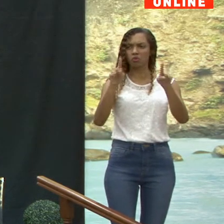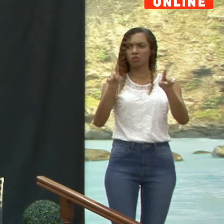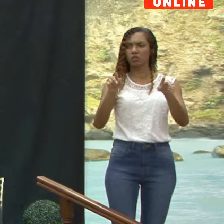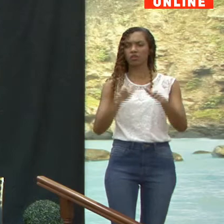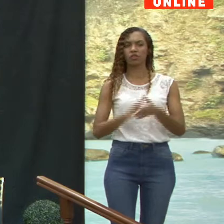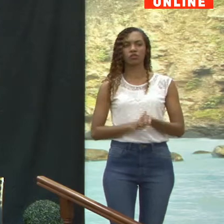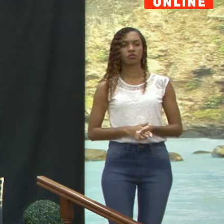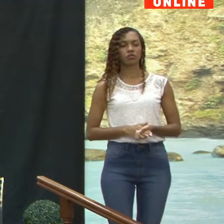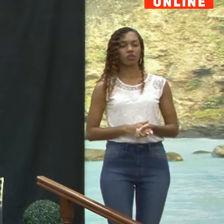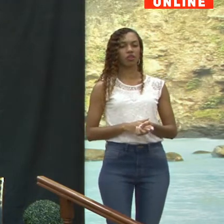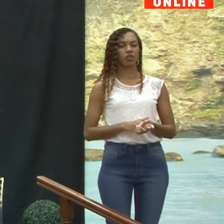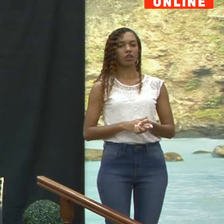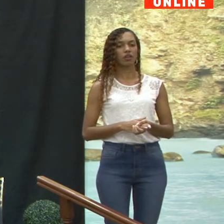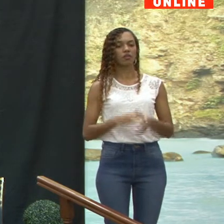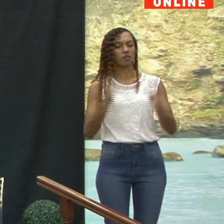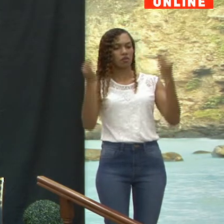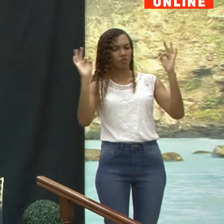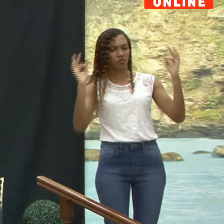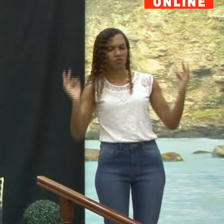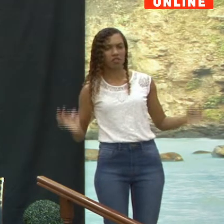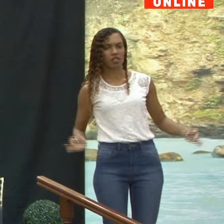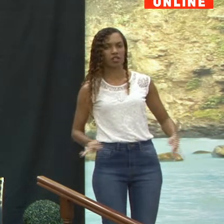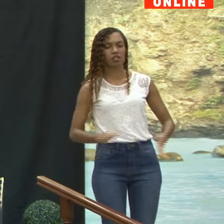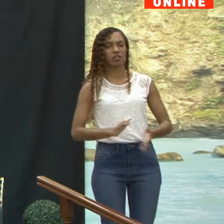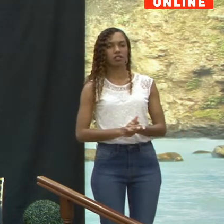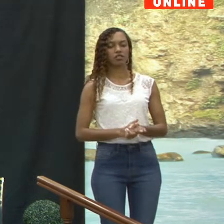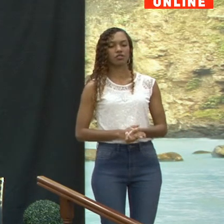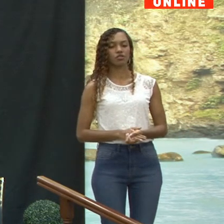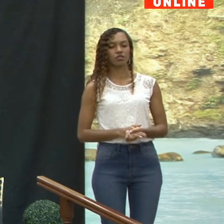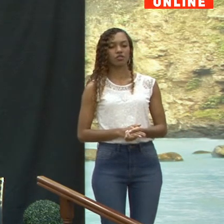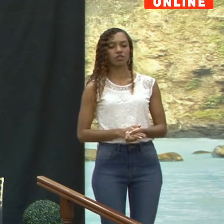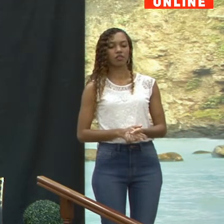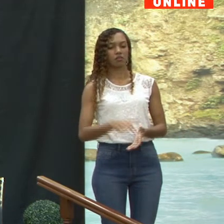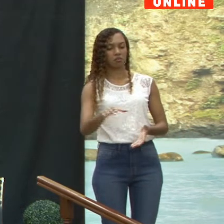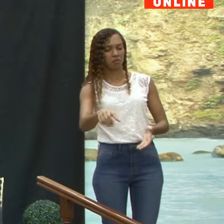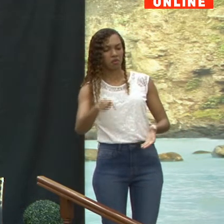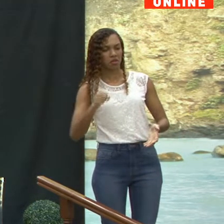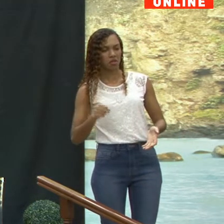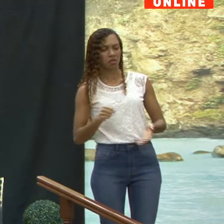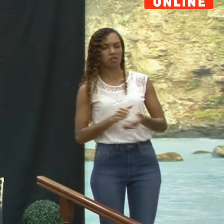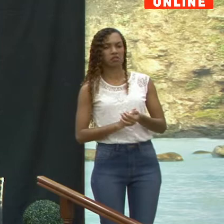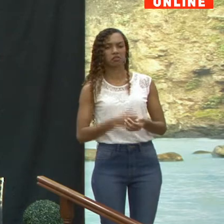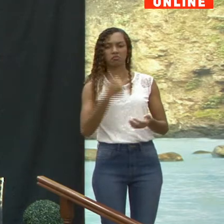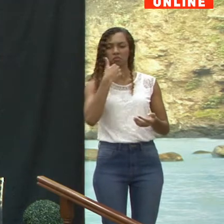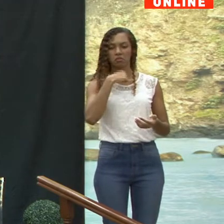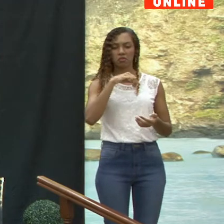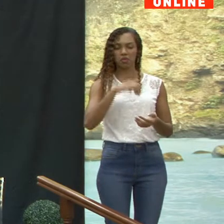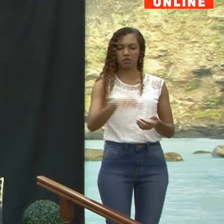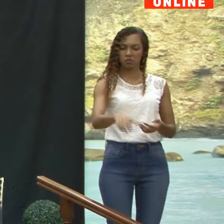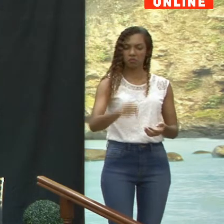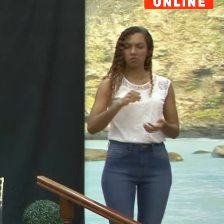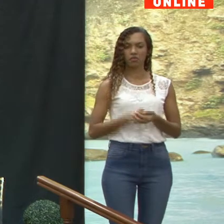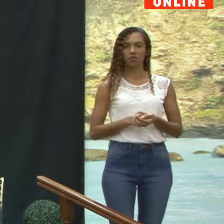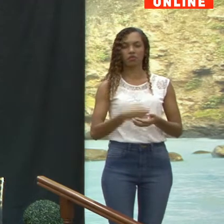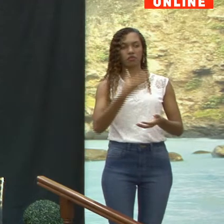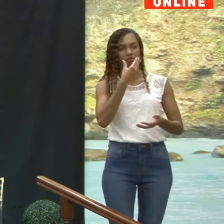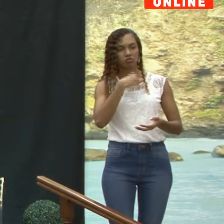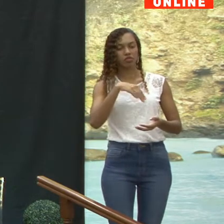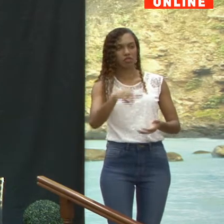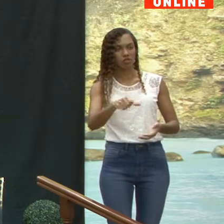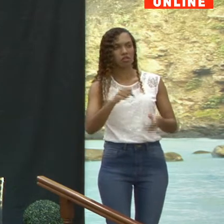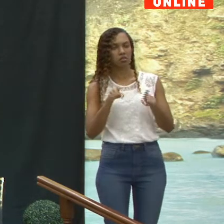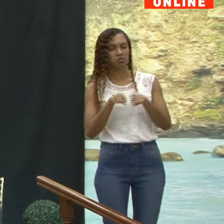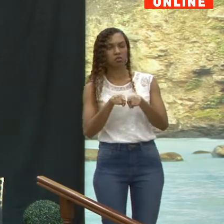feliz naquele momento. E ela pegava, ele pegava também. Até chegou uma hora e falou: vou chamar a polícia.